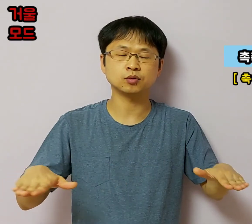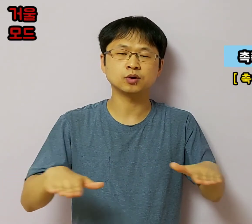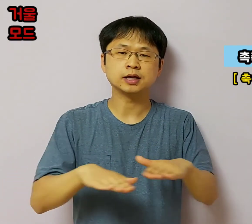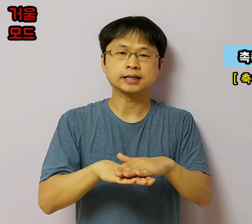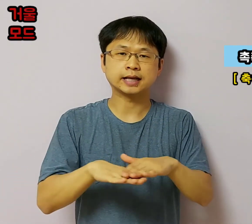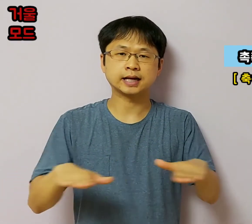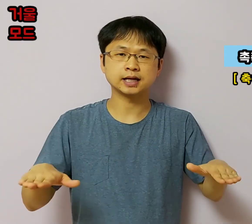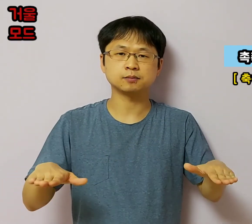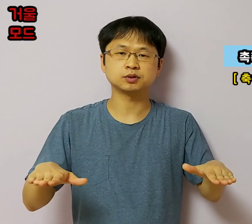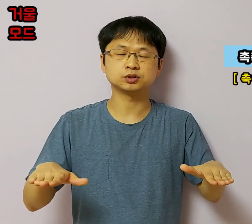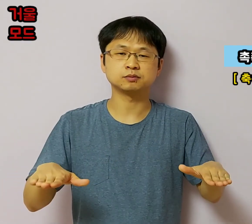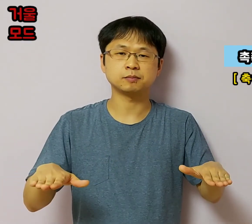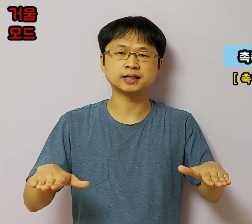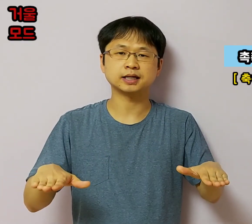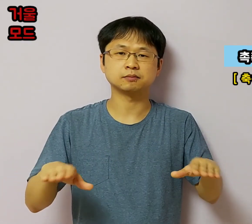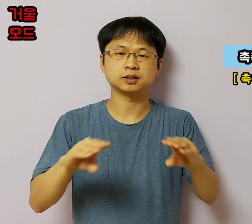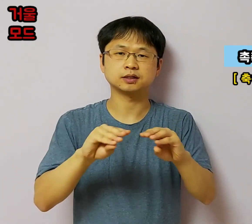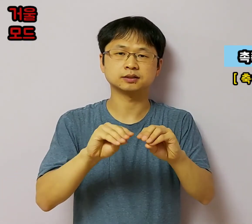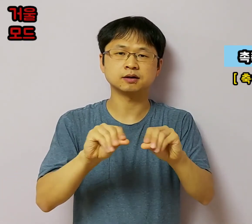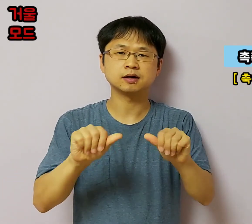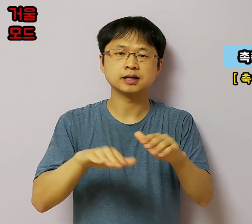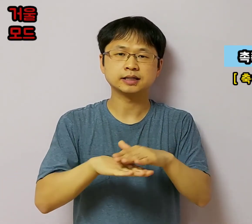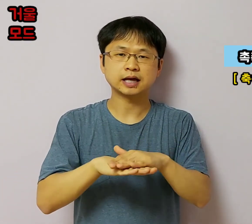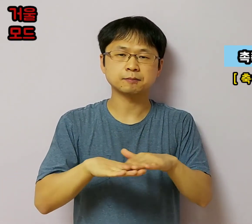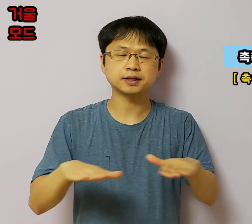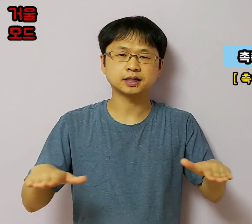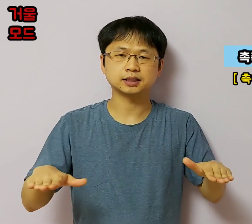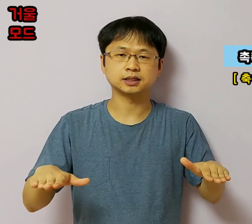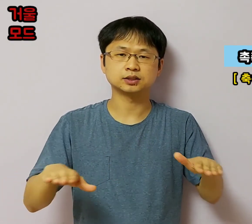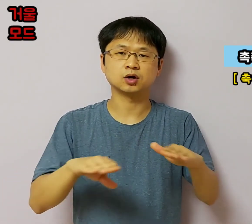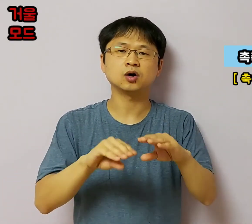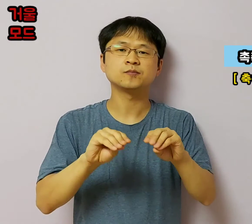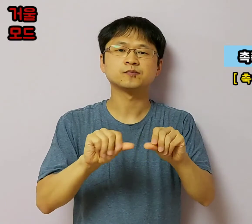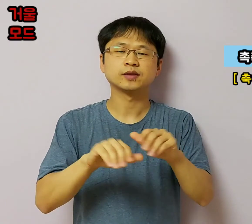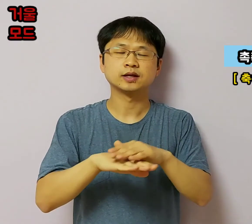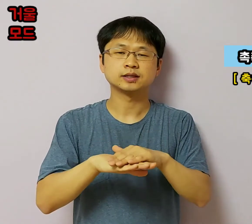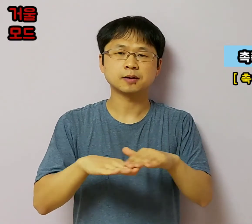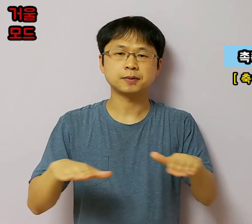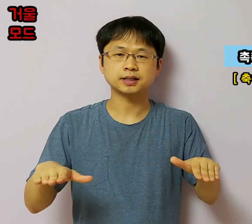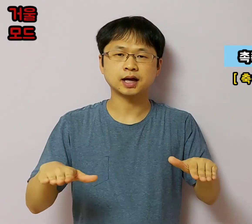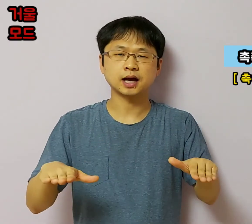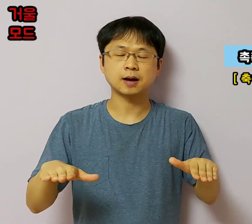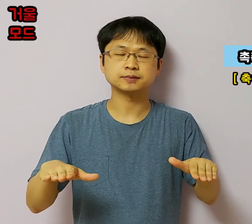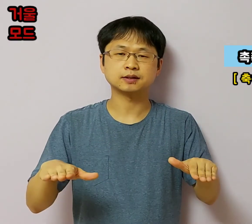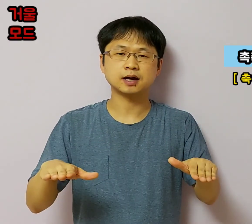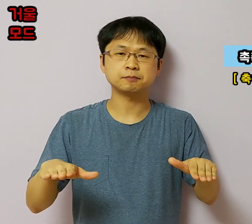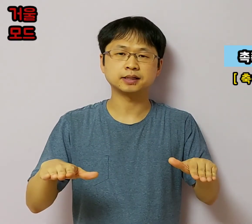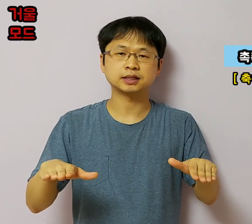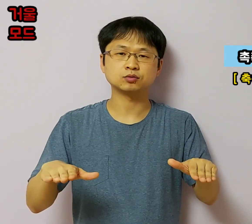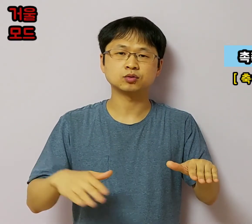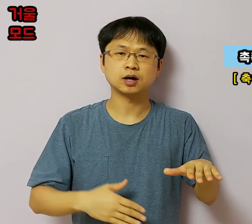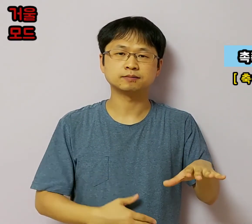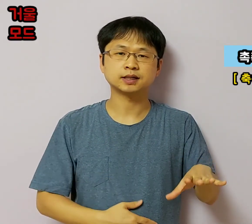옆으로 나란하게 펴주시면 바닥이 됩니다. 그래서 땅바닥이 되겠죠. 땅바닥, 앞서간 발자국,